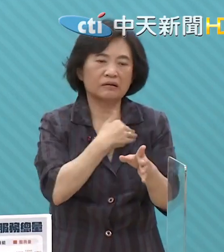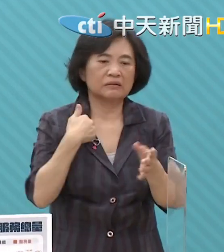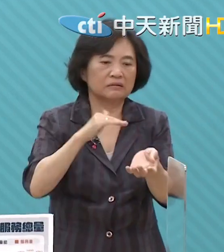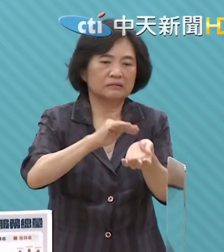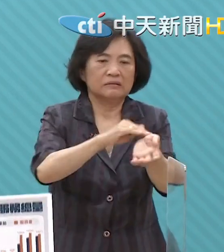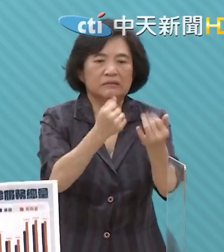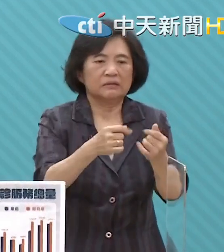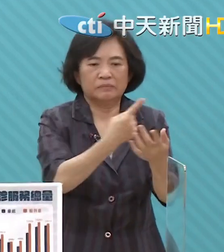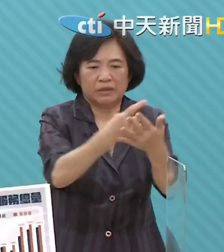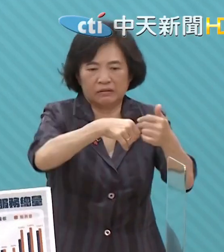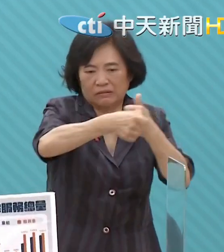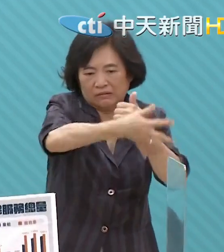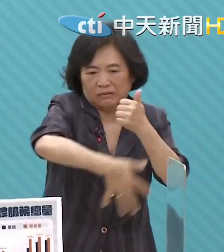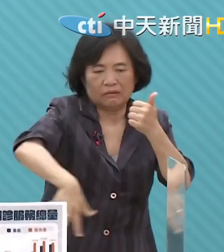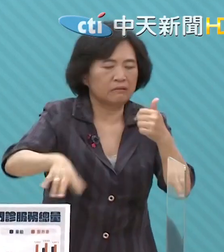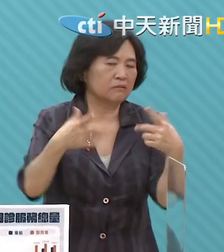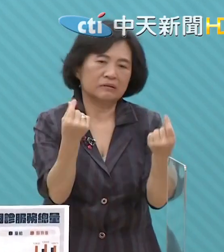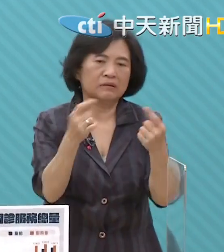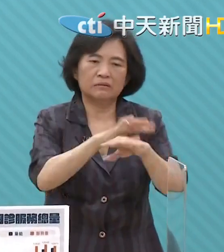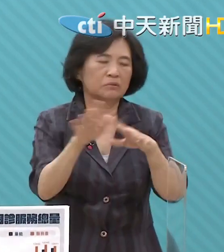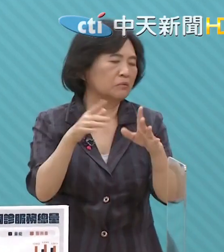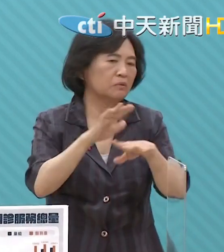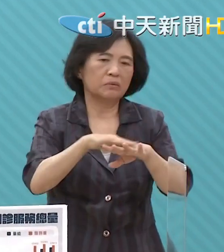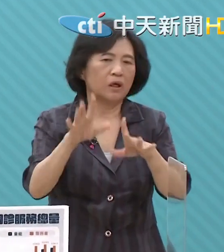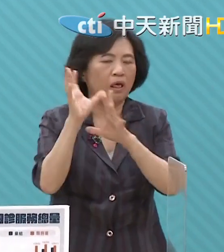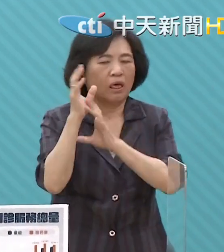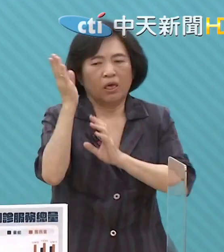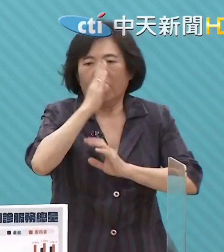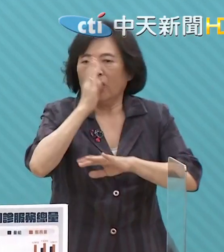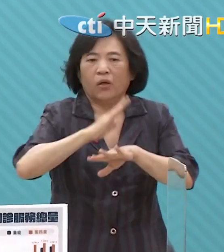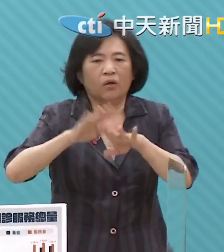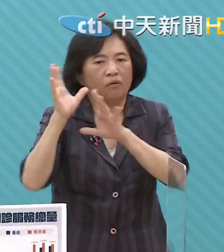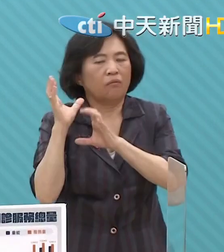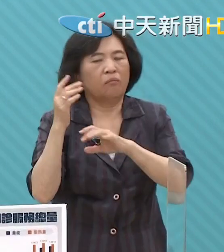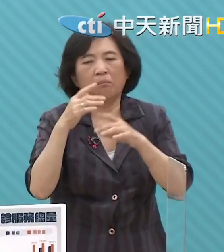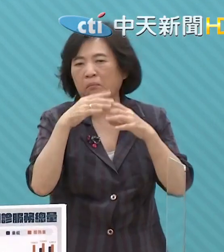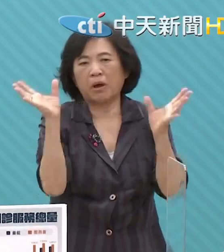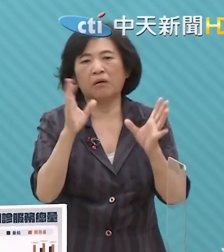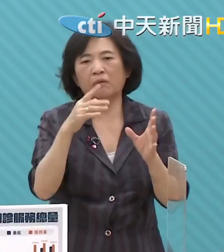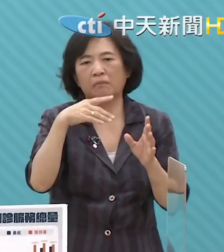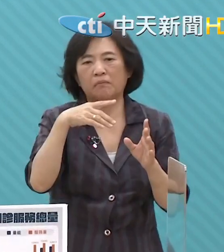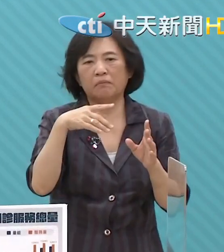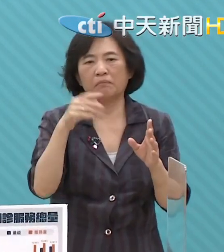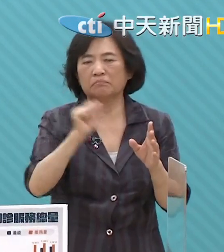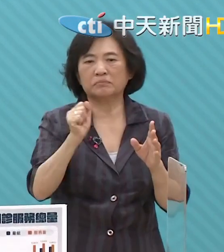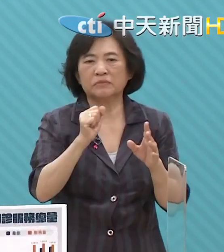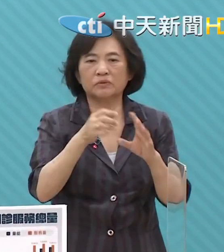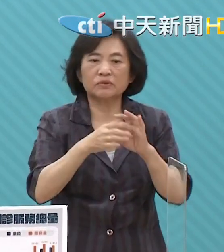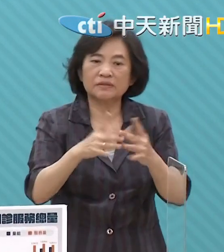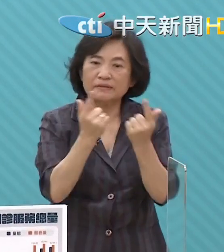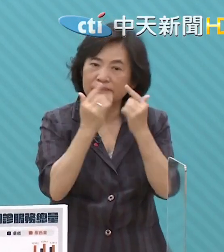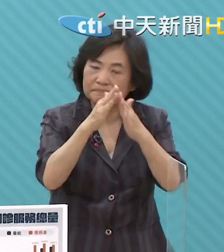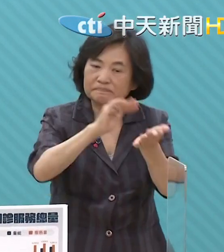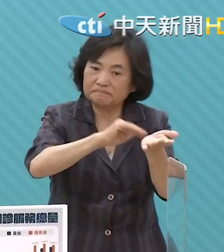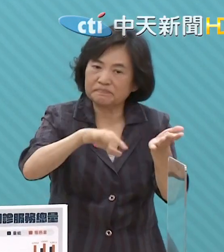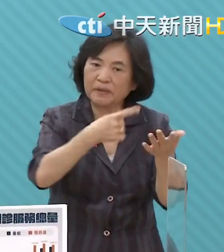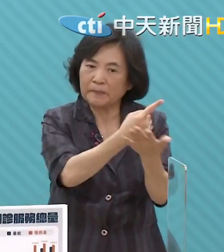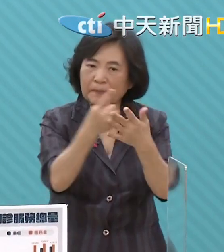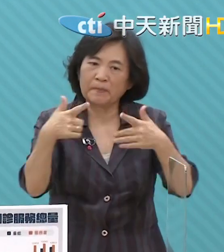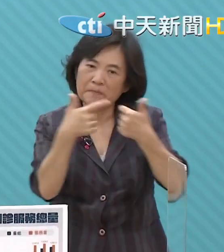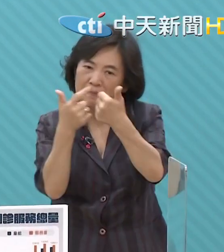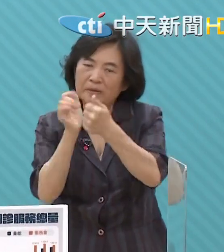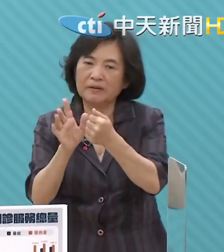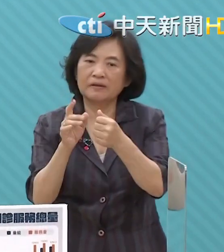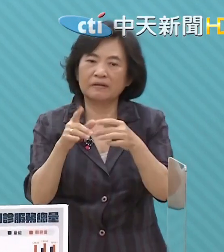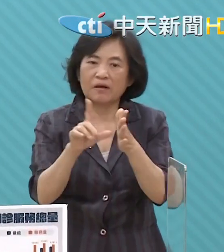了，所以这个还是要谢谢这个我们台北市的医院呢，大家都相当配合，你知道在很短的时间内都